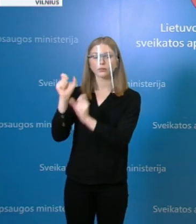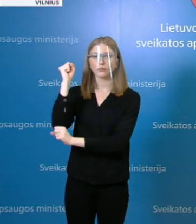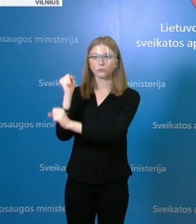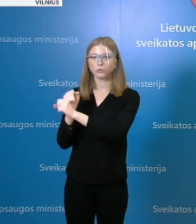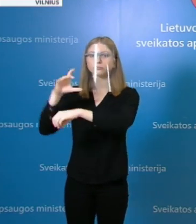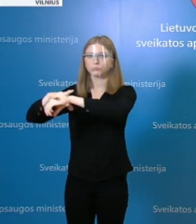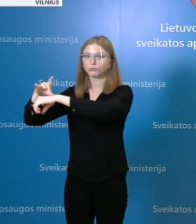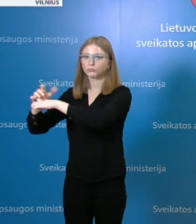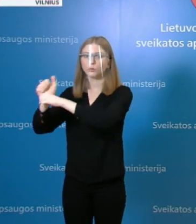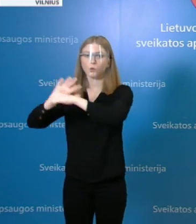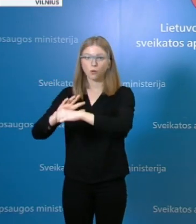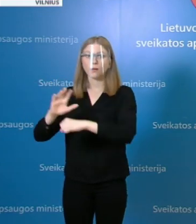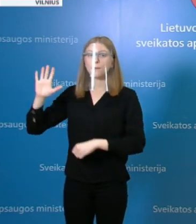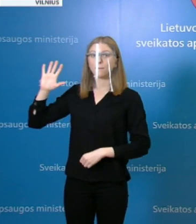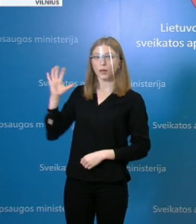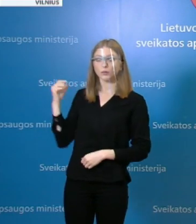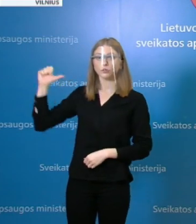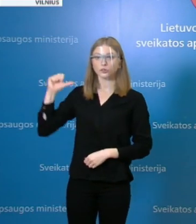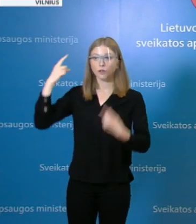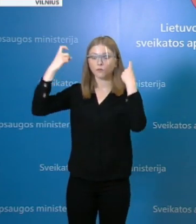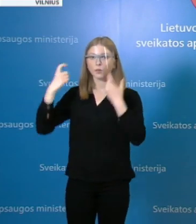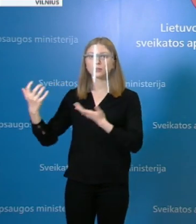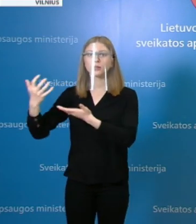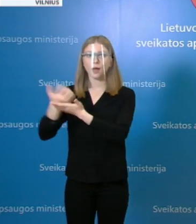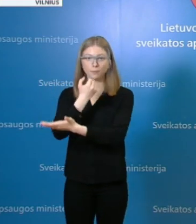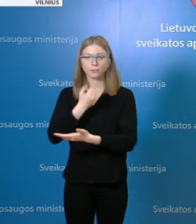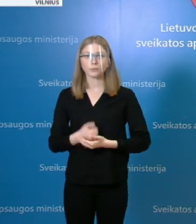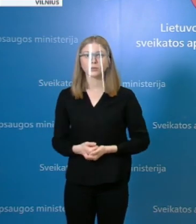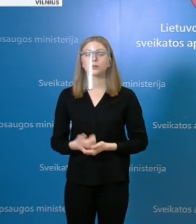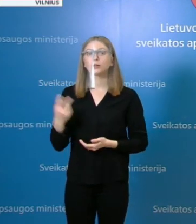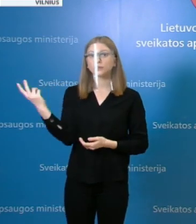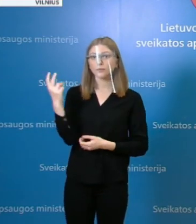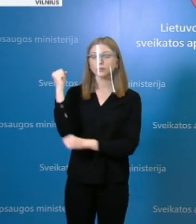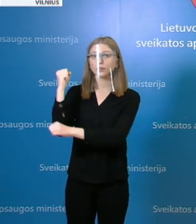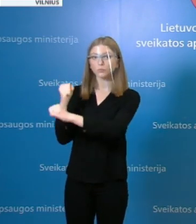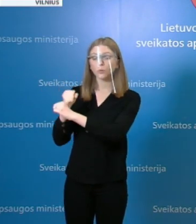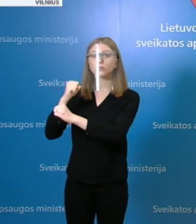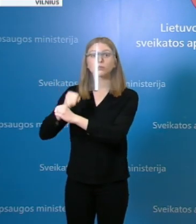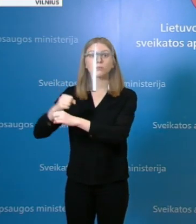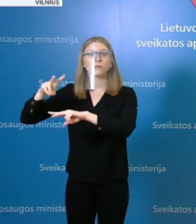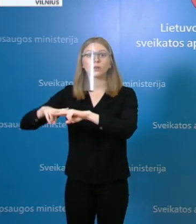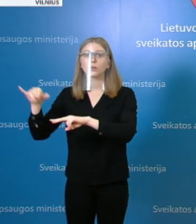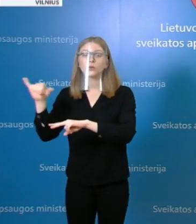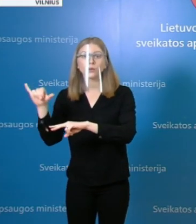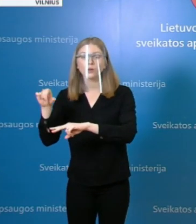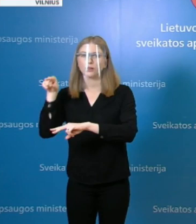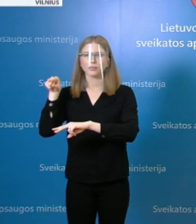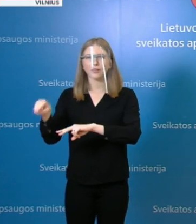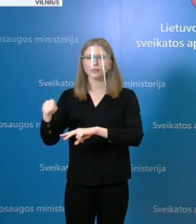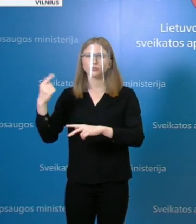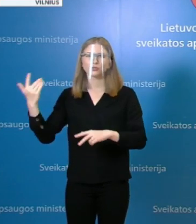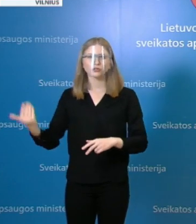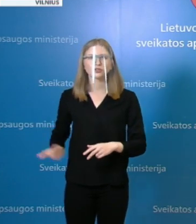buvo gauta penktadienį ir šeštadienį. Darbuotojai dirba ceche, tiesioginio kontakto su parduotuvės